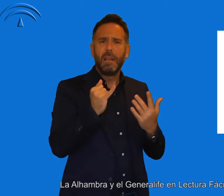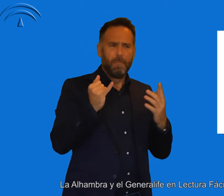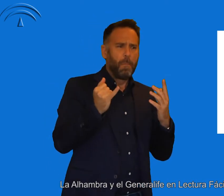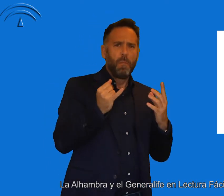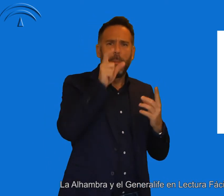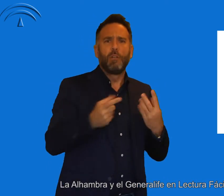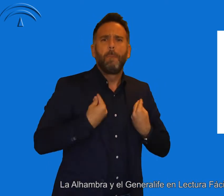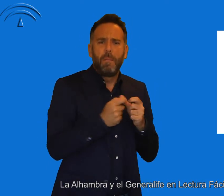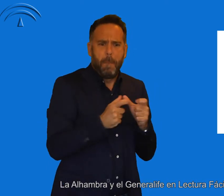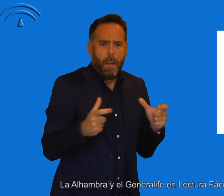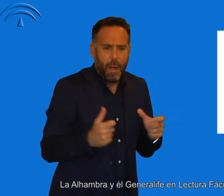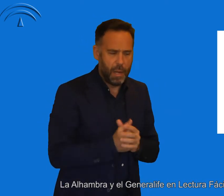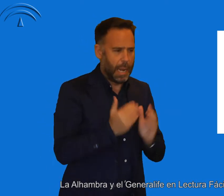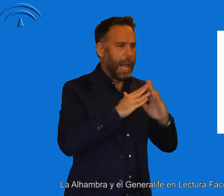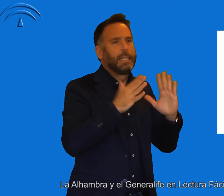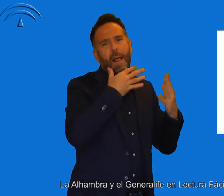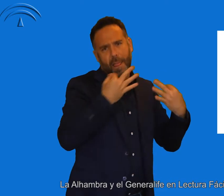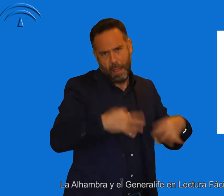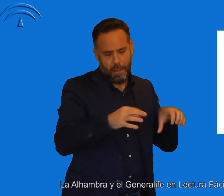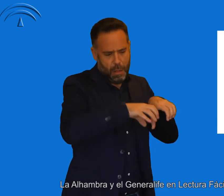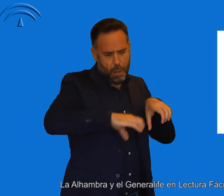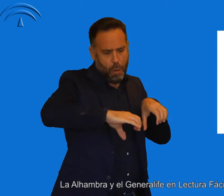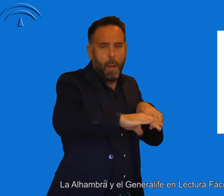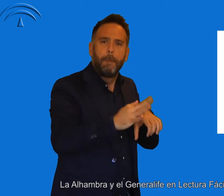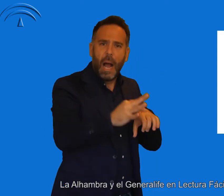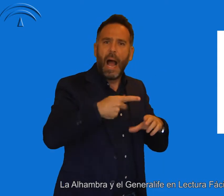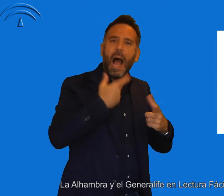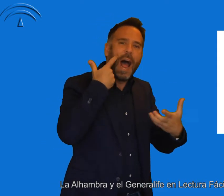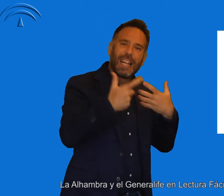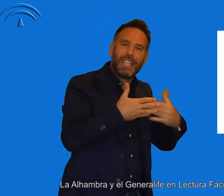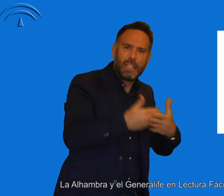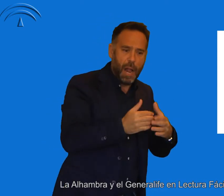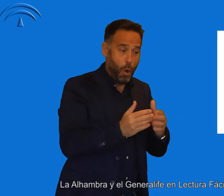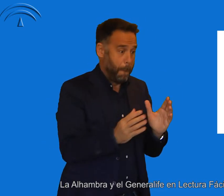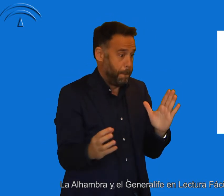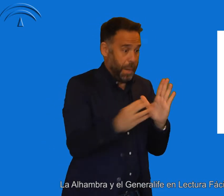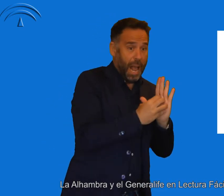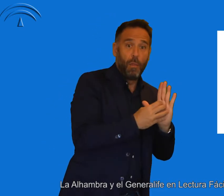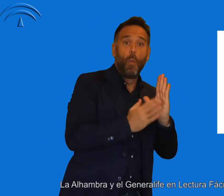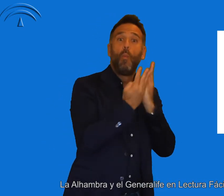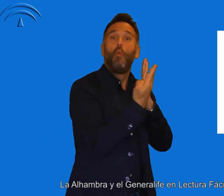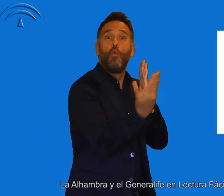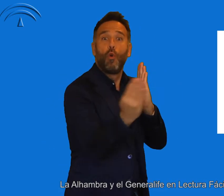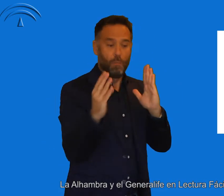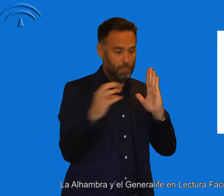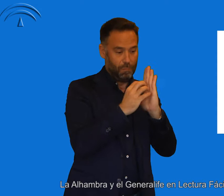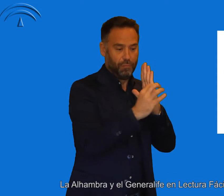y ruidoso de la Alhambra. Casas humildes y talleres artesanos están junto a los muros de grandes